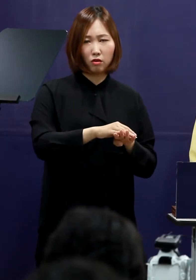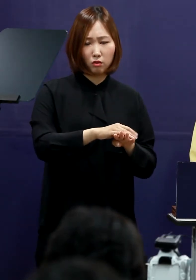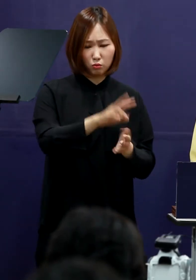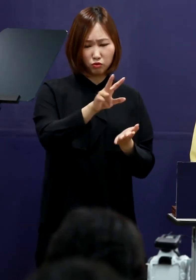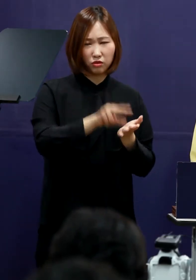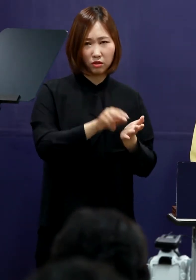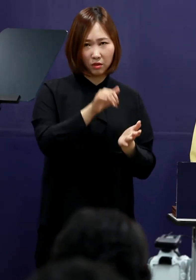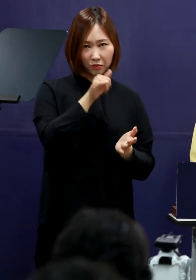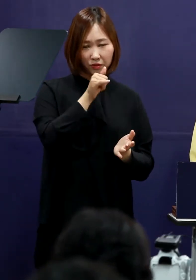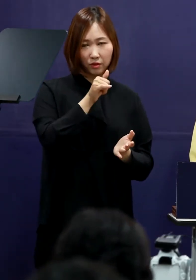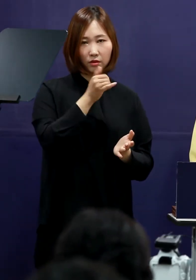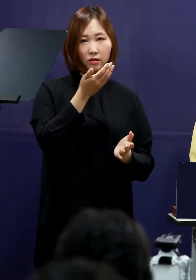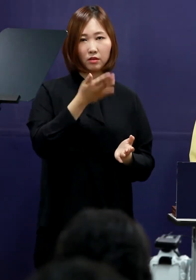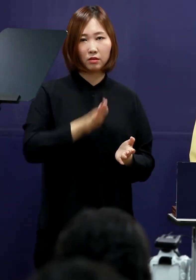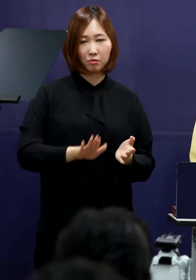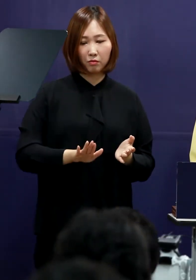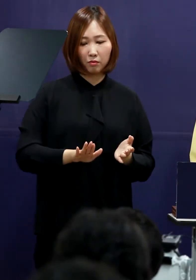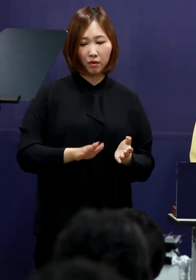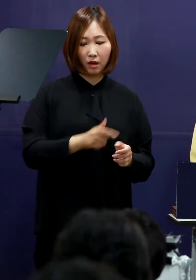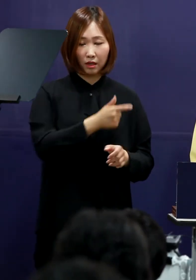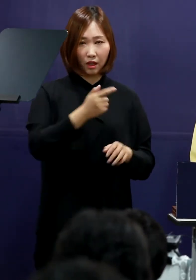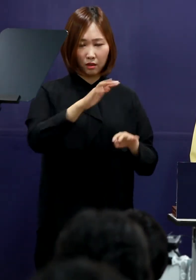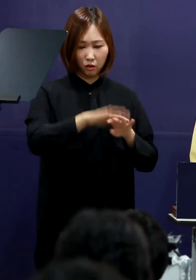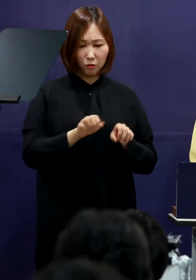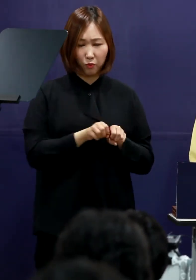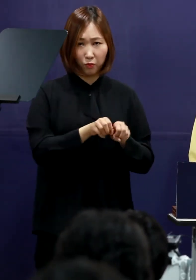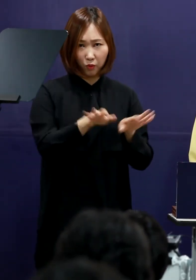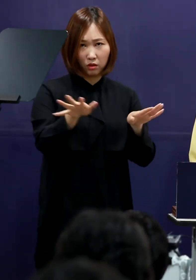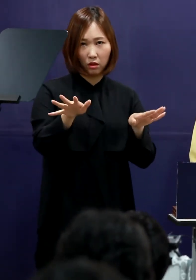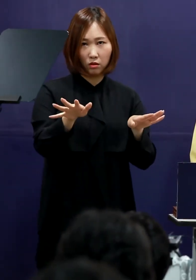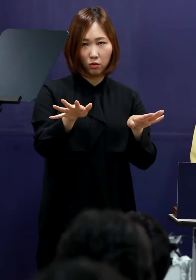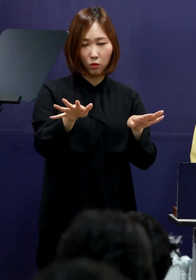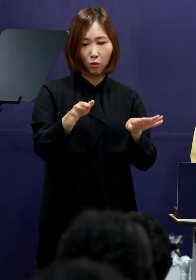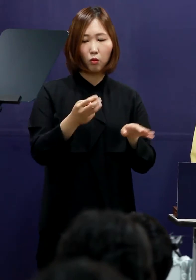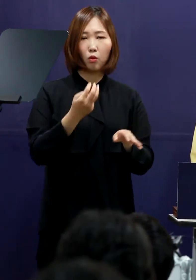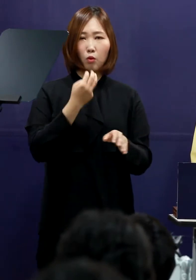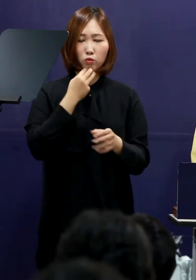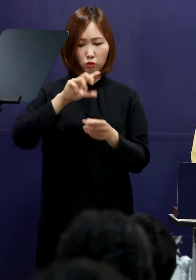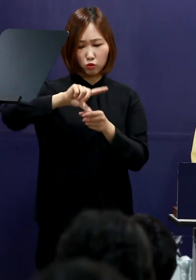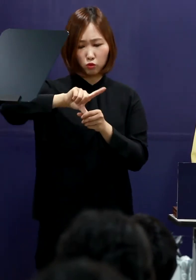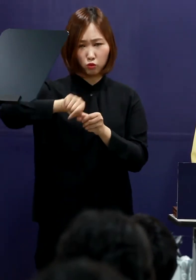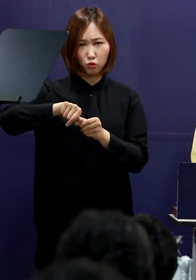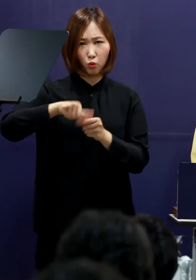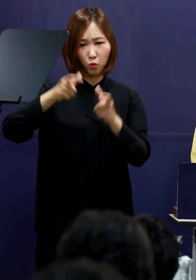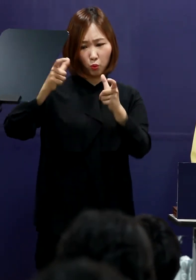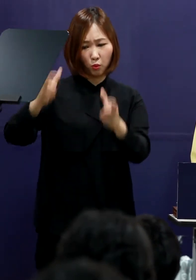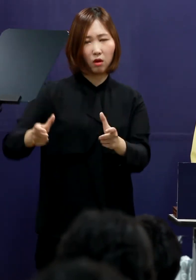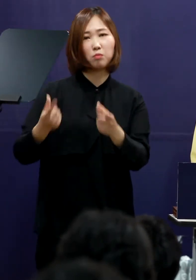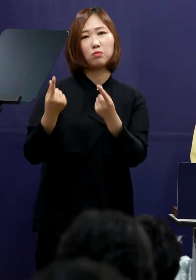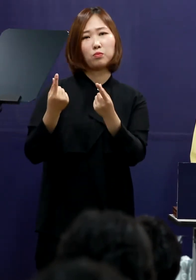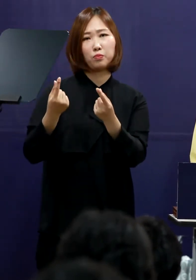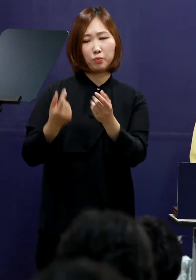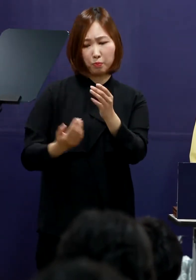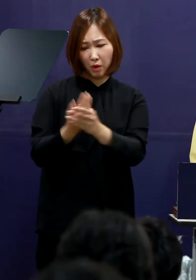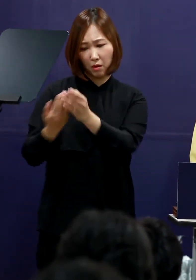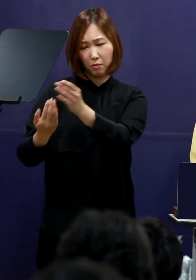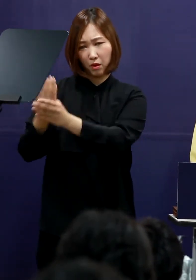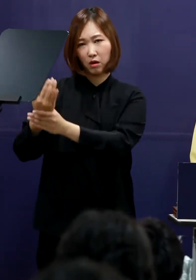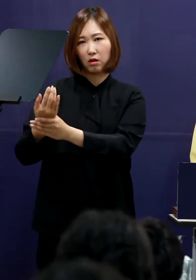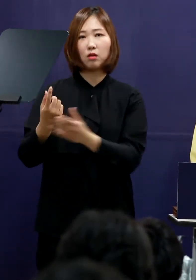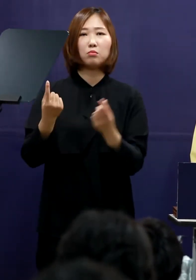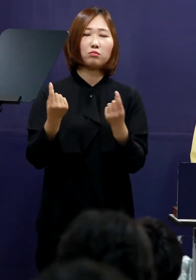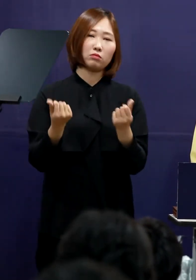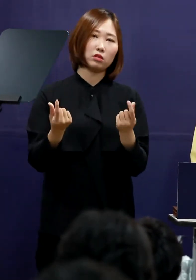되고 있습니다만 대전시 확산 양상도 수도권과 비슷한 양상을 보이고 있습니다.